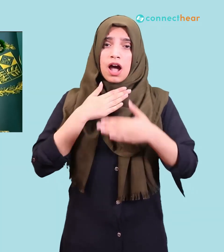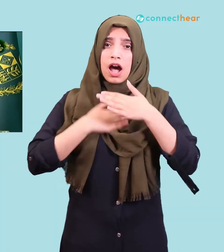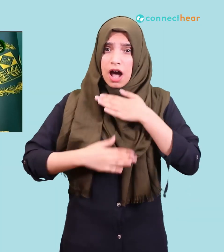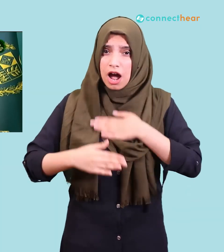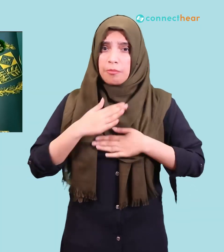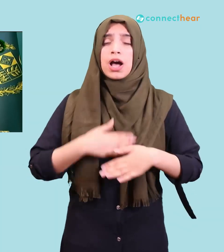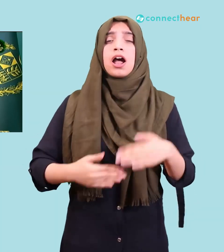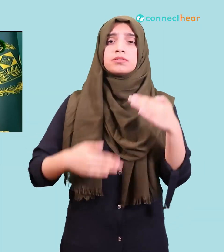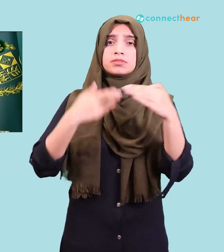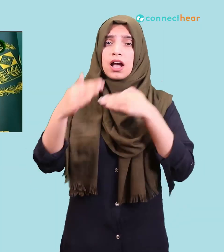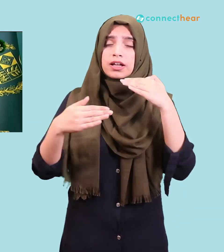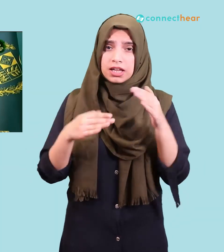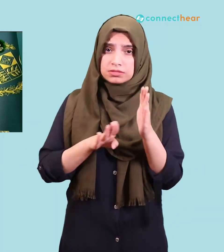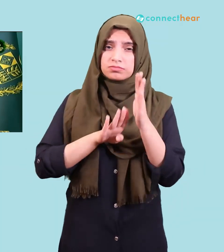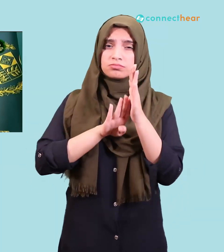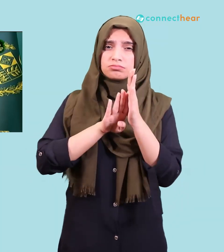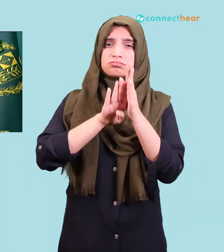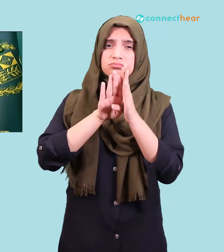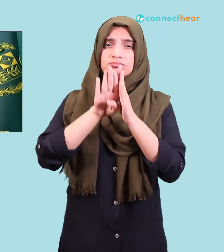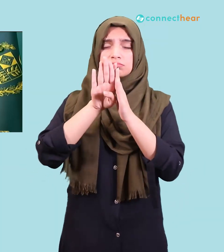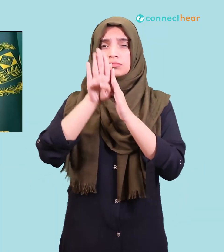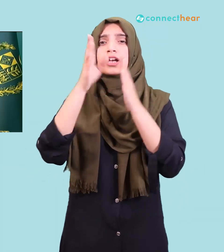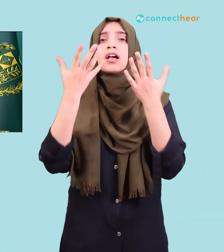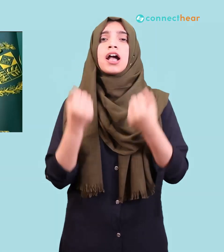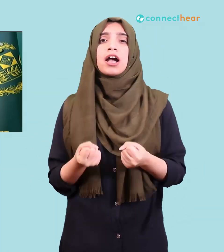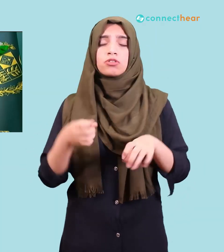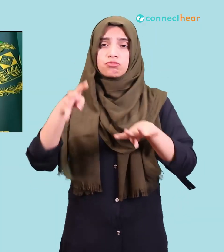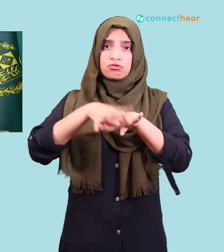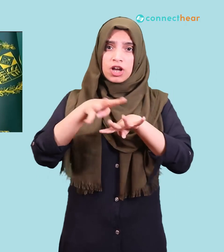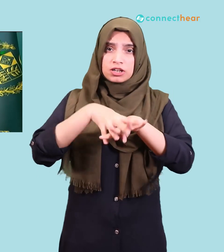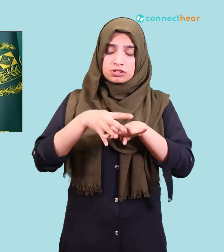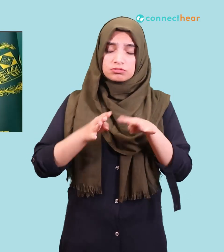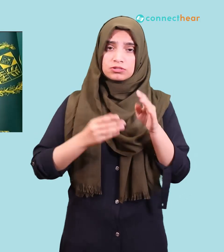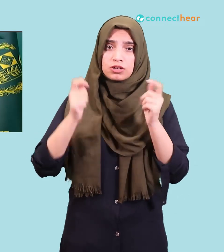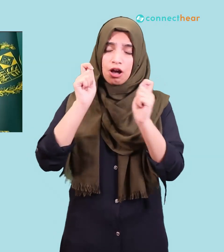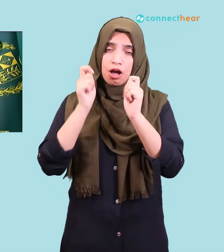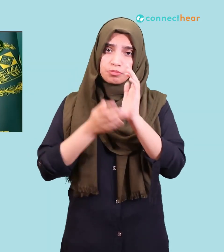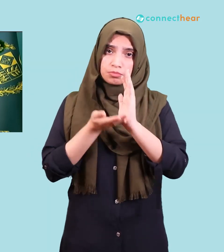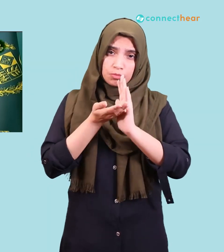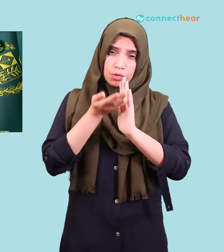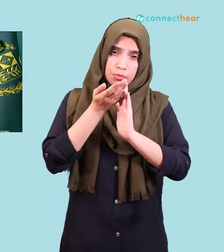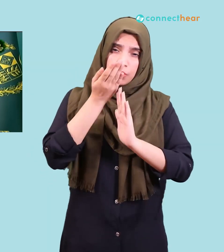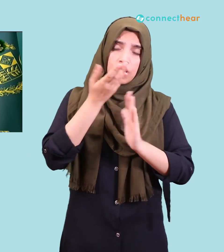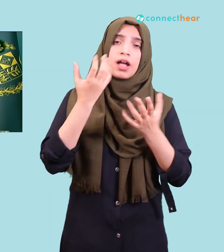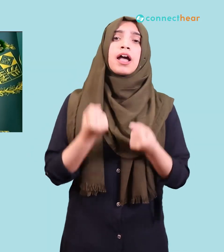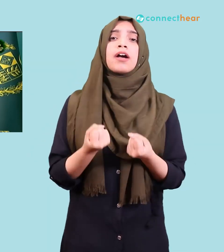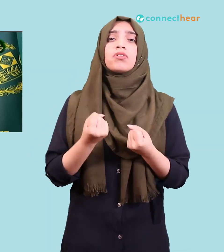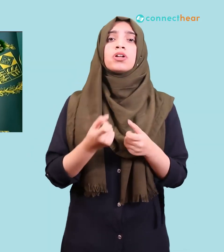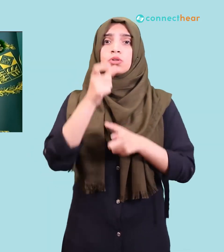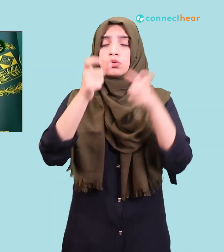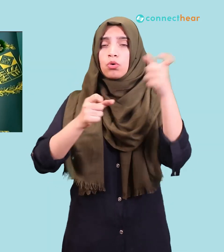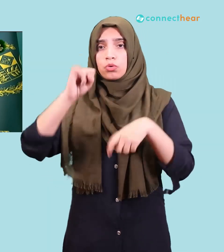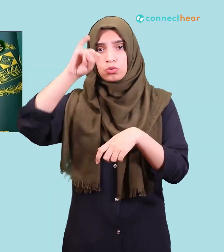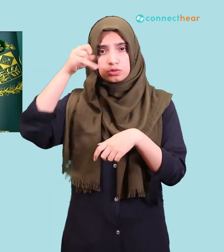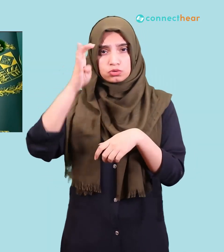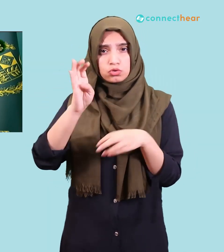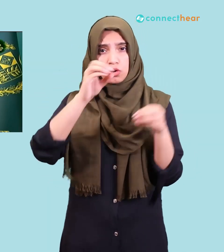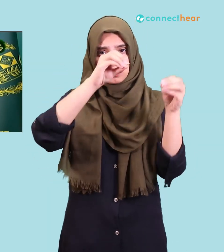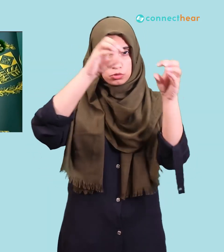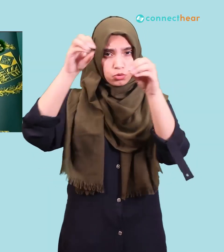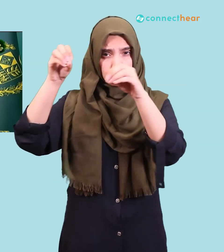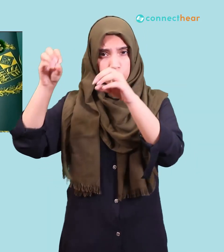لارج اسکیل انڈسٹری بڑی دیر کے بعد اٹھ رہی ہے. نوکریاں مل رہی ہیں لوگوں کو. ہمارے ملک میں دولت میں اضافہ ہو رہا